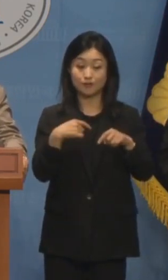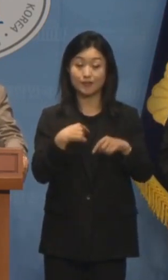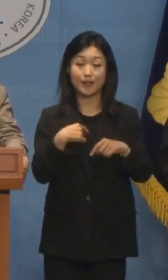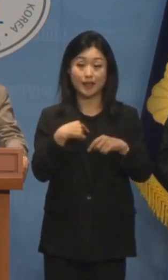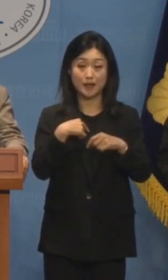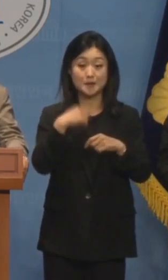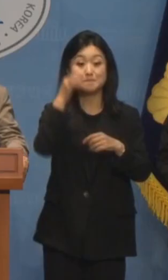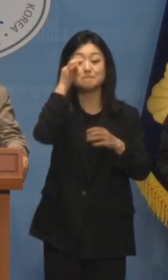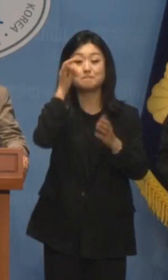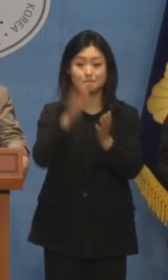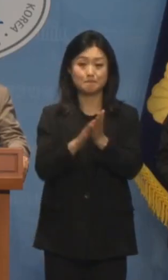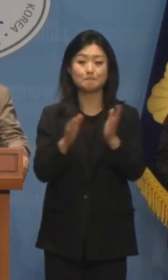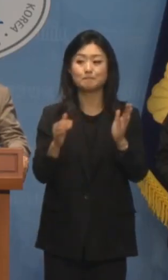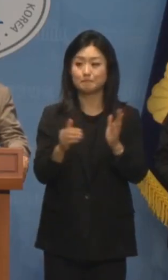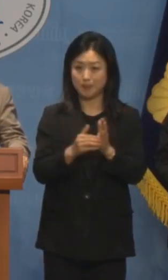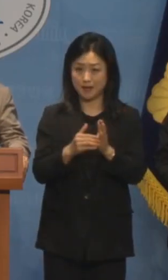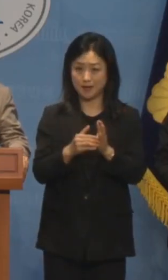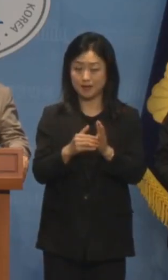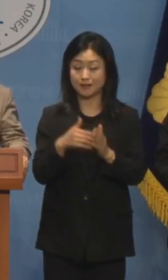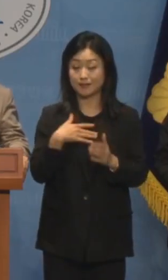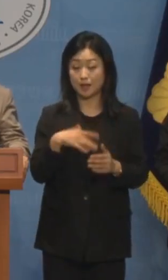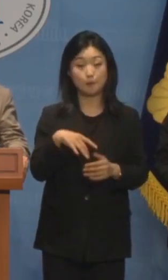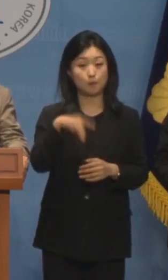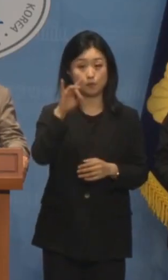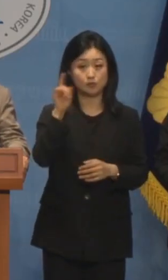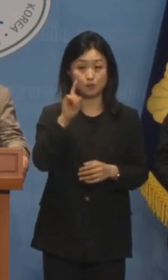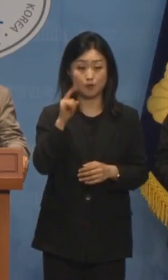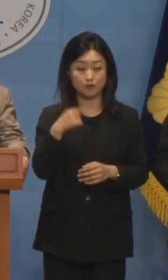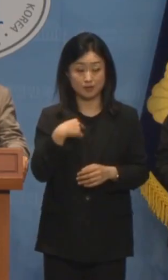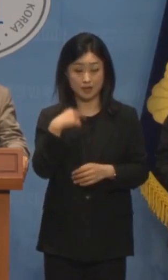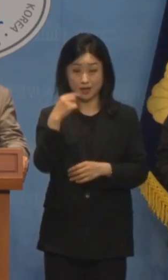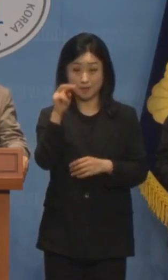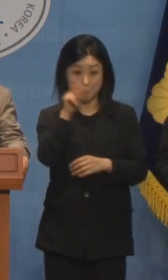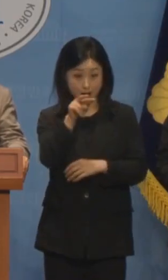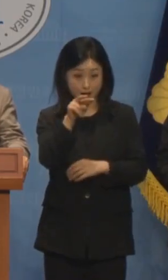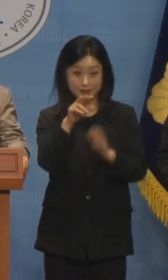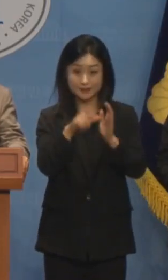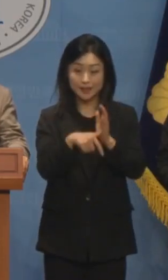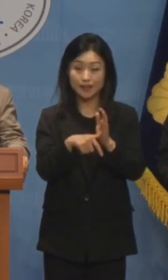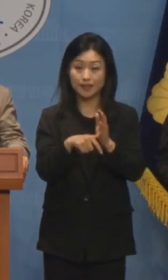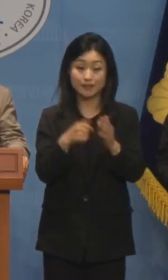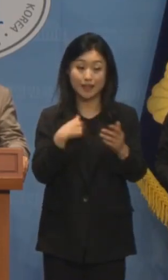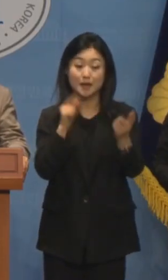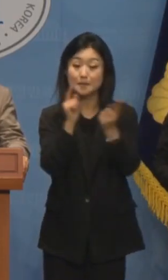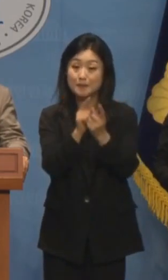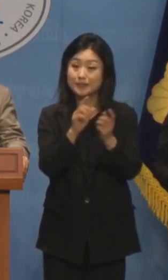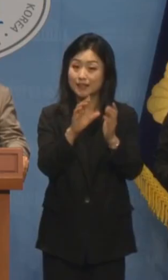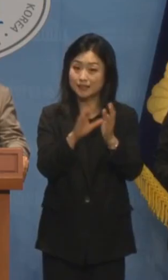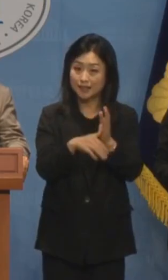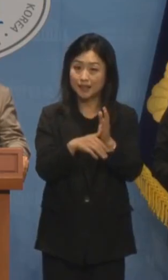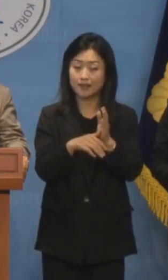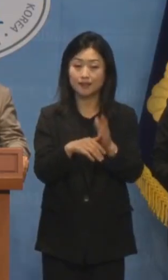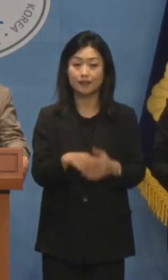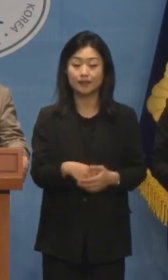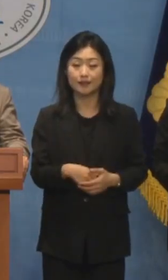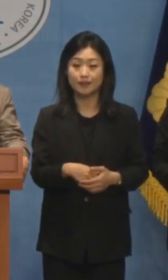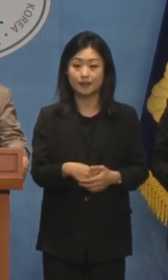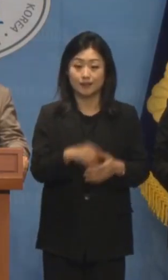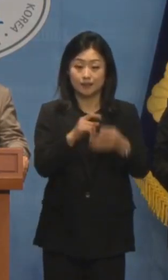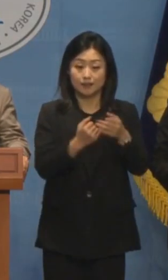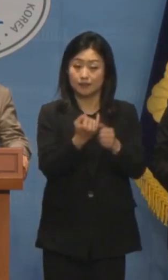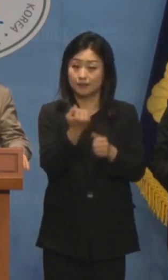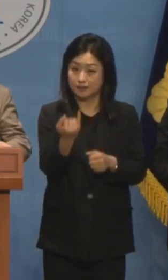저는 목격했습니다. 가장 먼저 제가 보는 앞에서 접견할 때